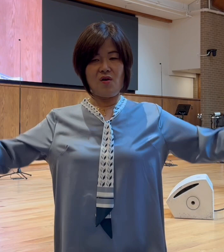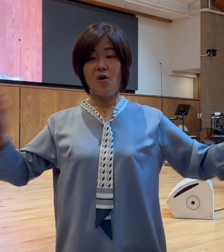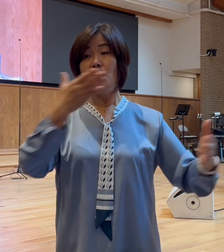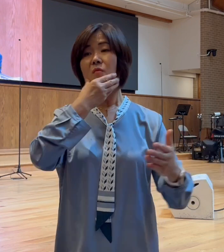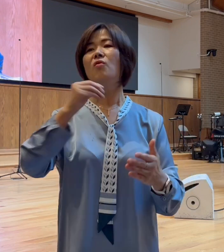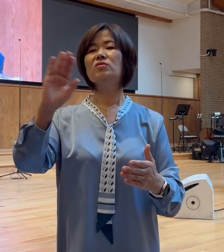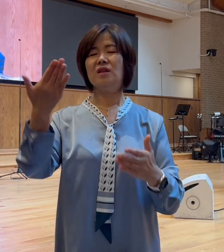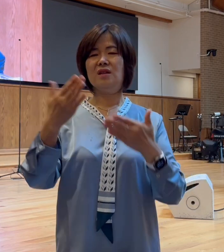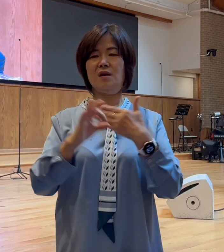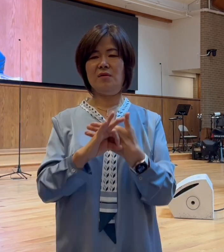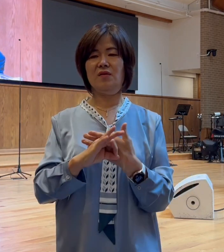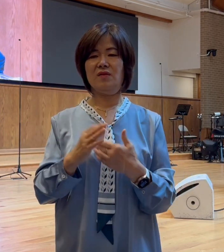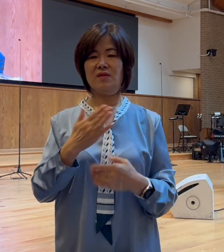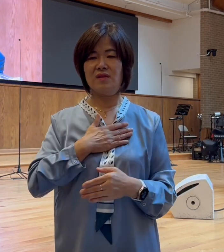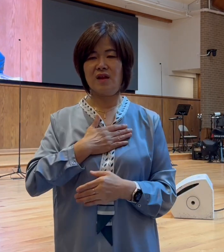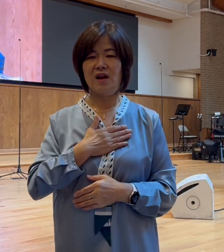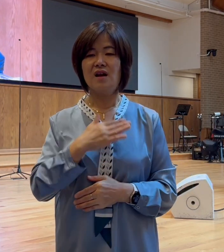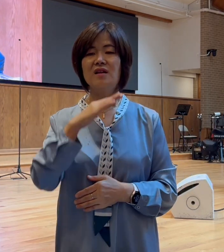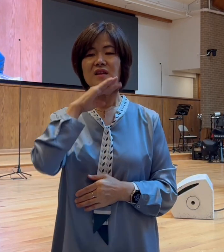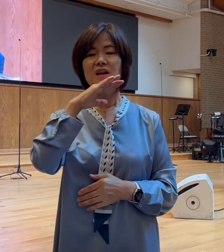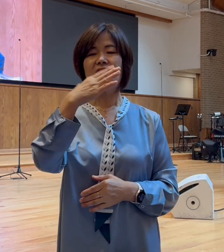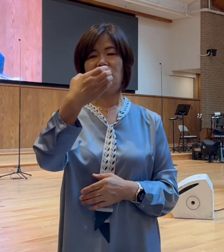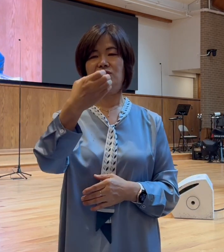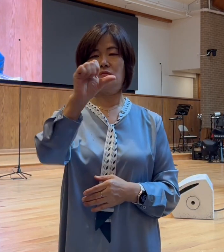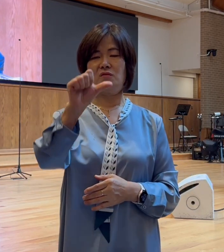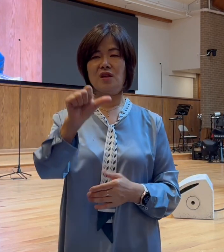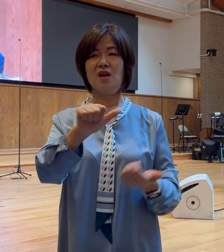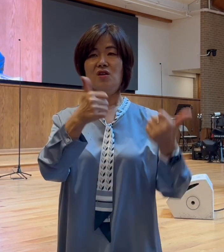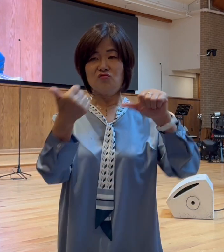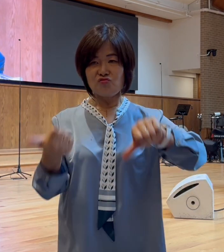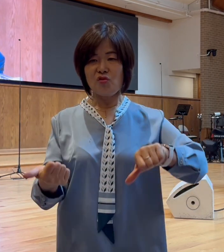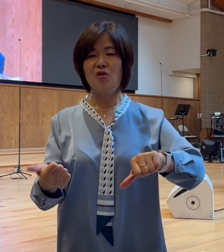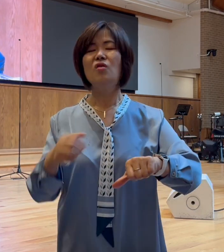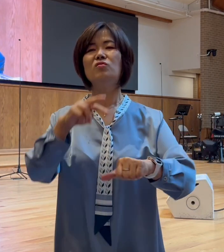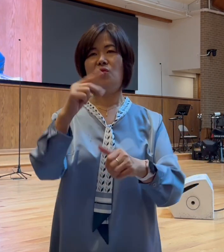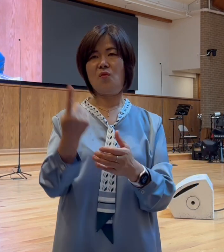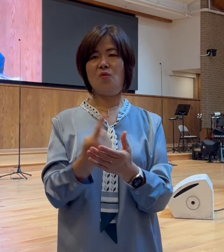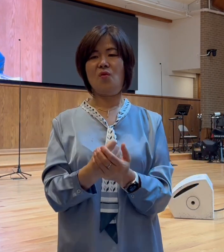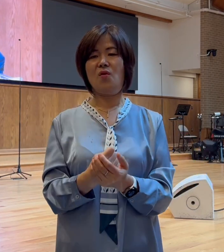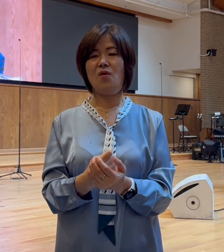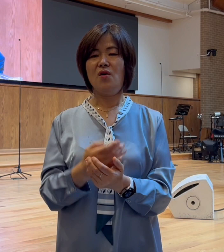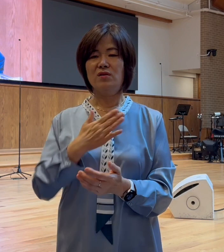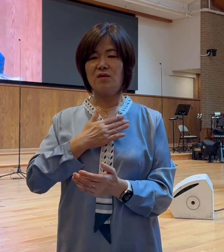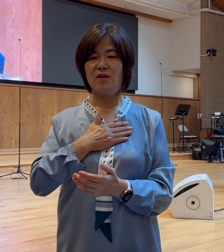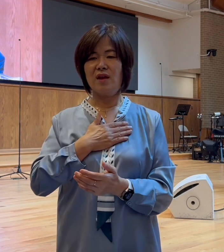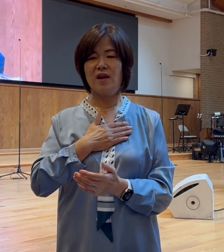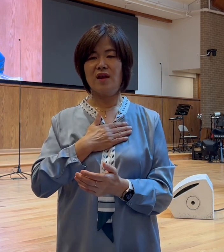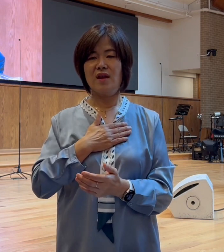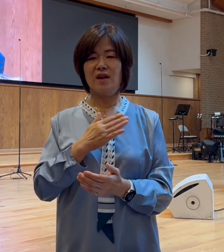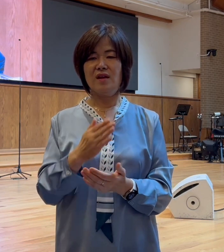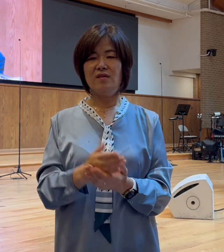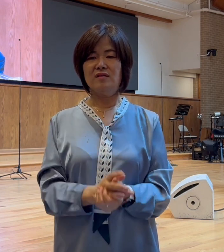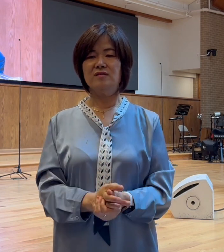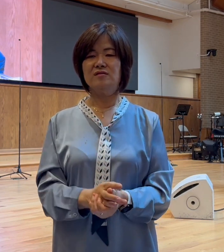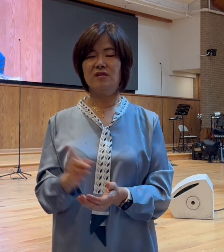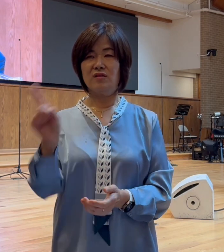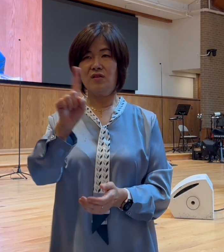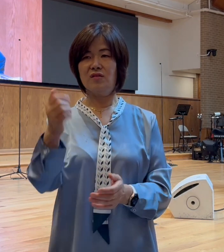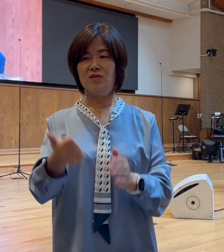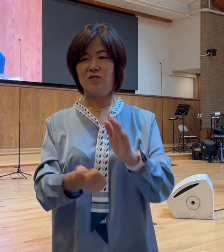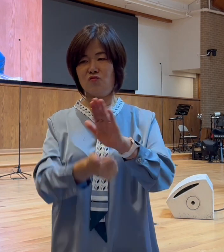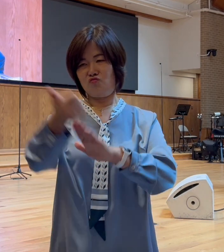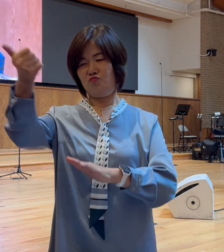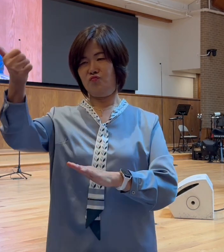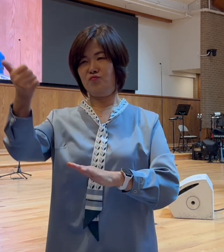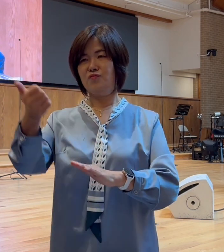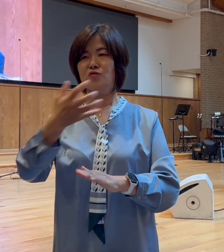한다면, 사실은 제가 95세 세상을 떠나든 어쨌든지 간에 저에게서 이제 꾸었던 꿈이 이렇게